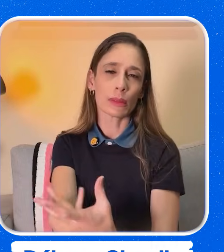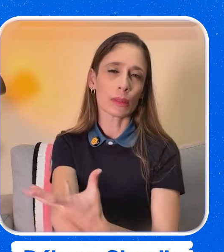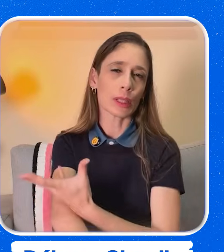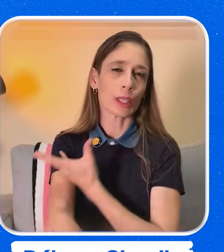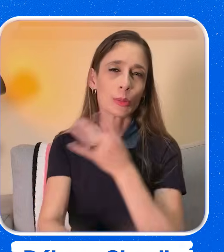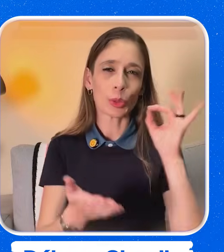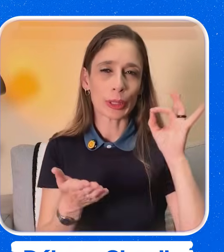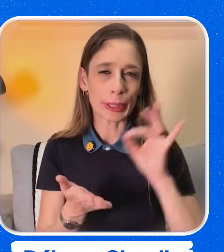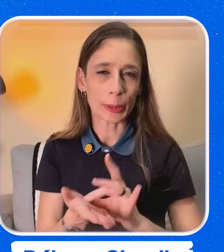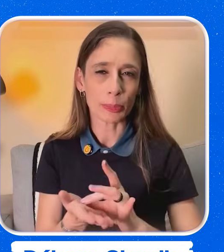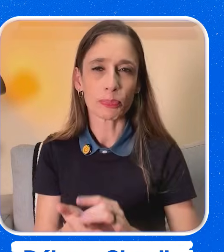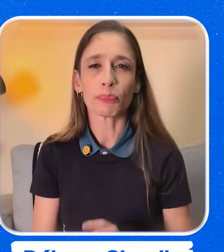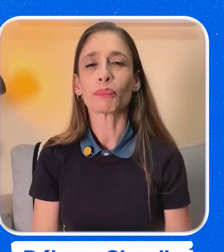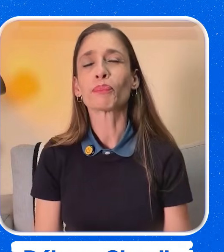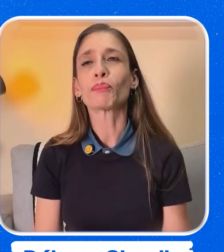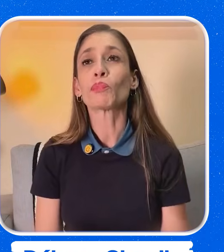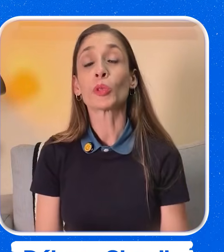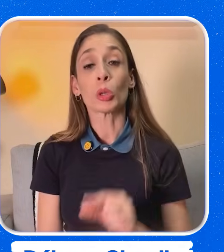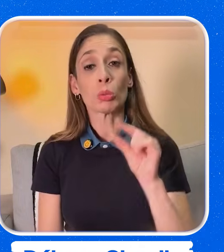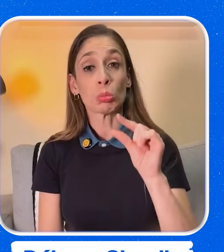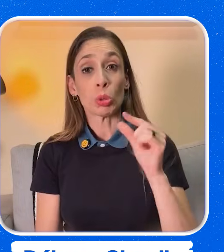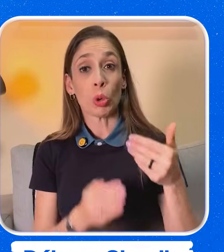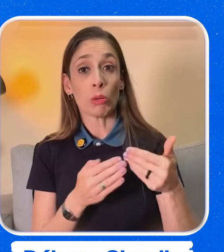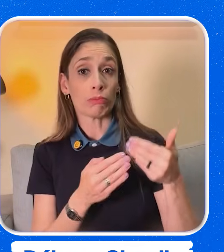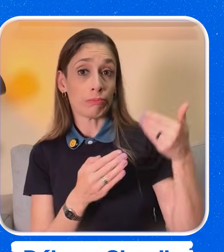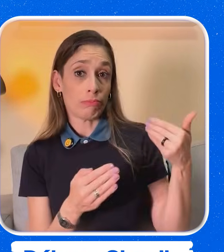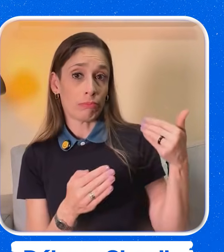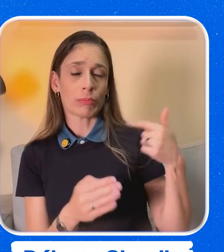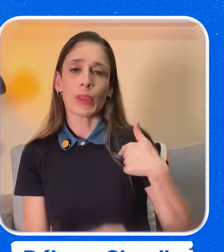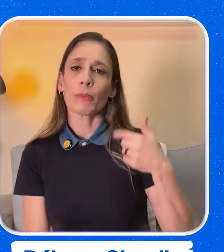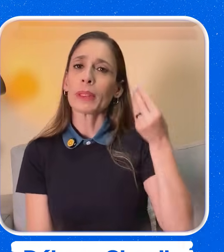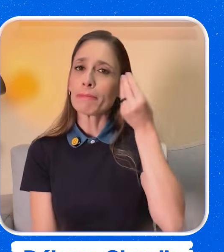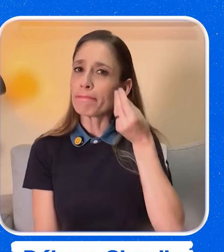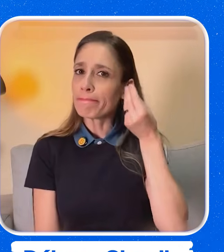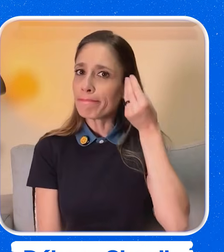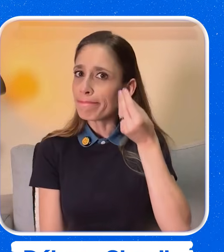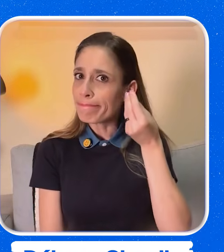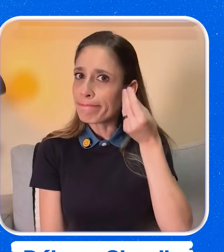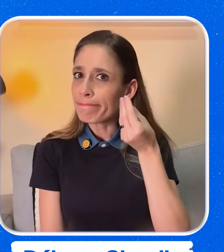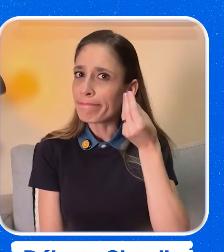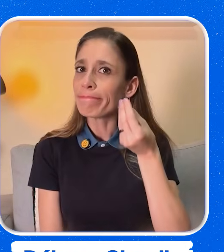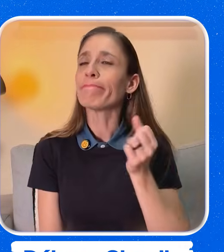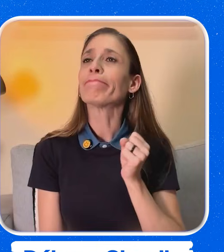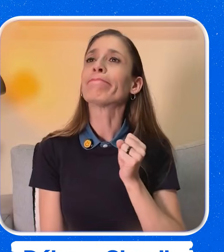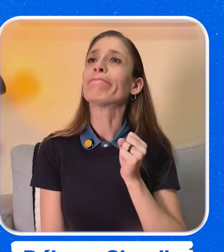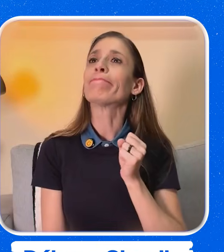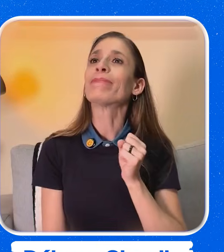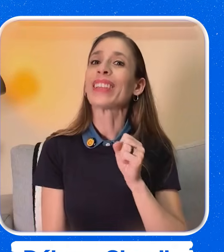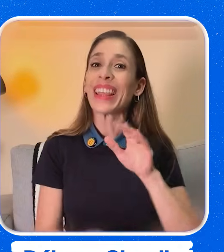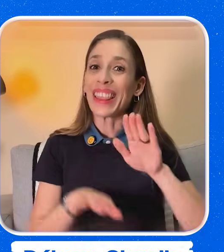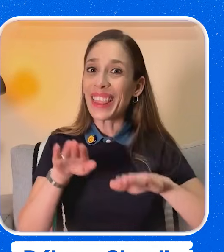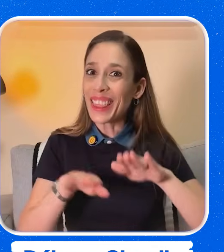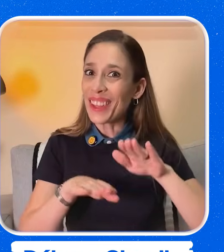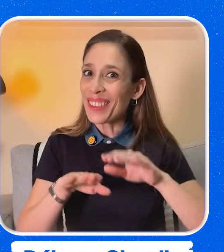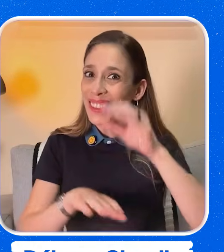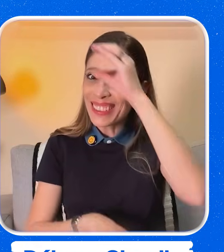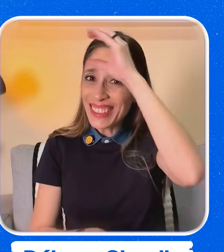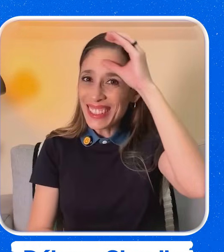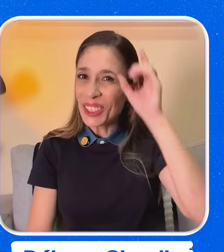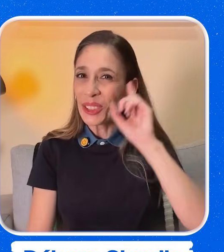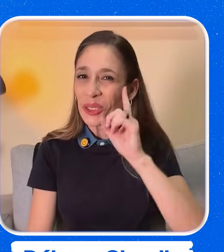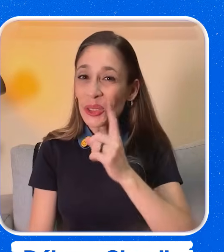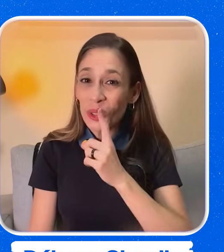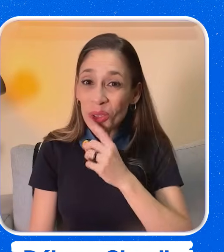de tatuar um rapaz em São Paulo, né? Inclusive, se os meus clientes surdos estiverem nessa live, eu quero deixar um